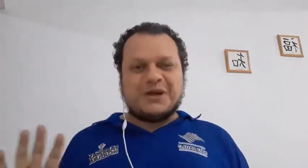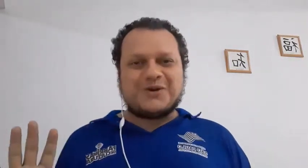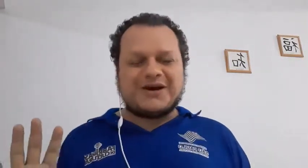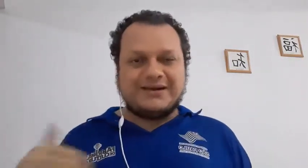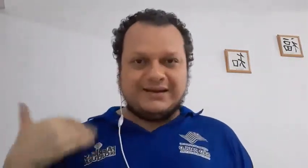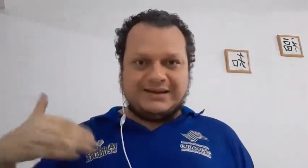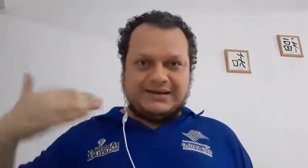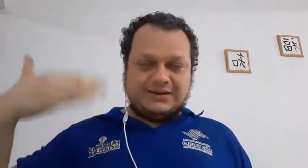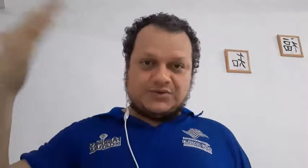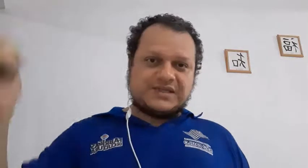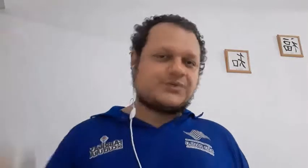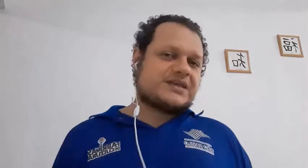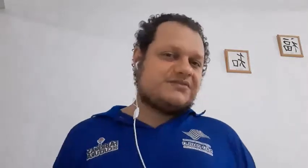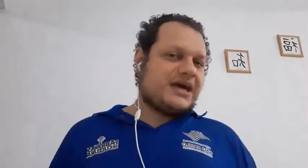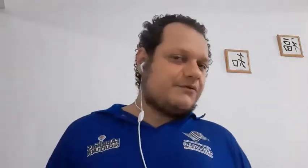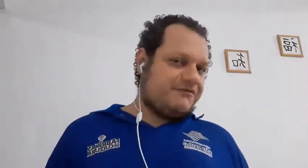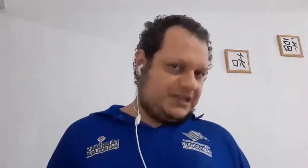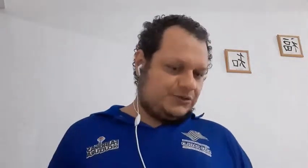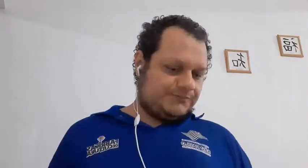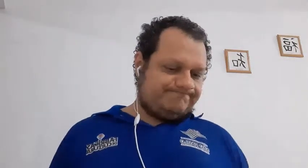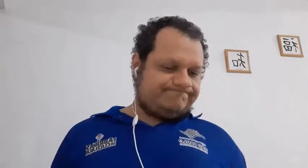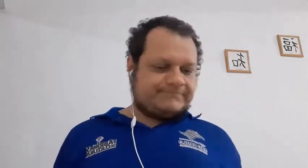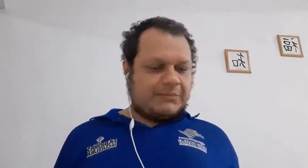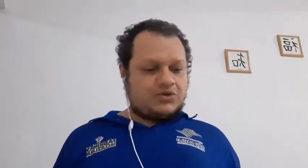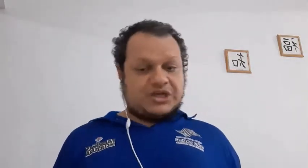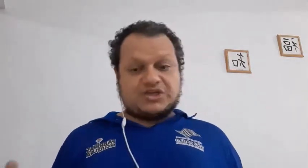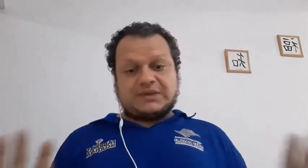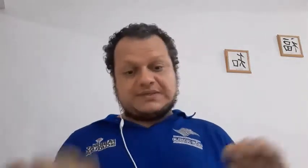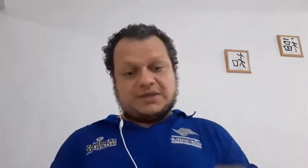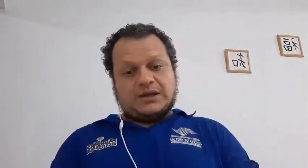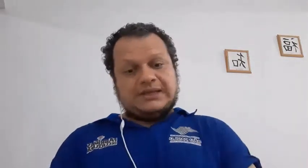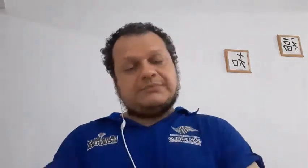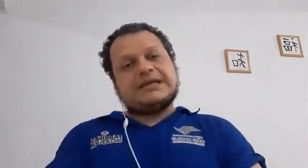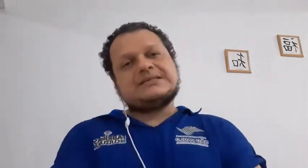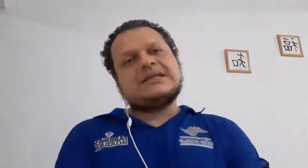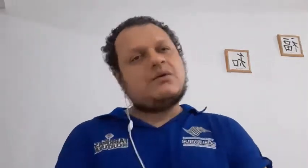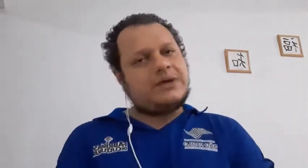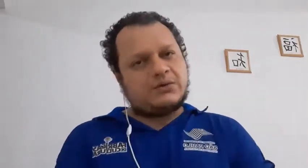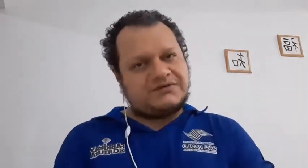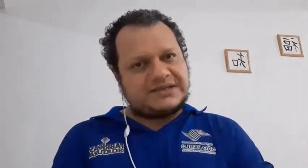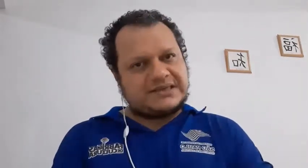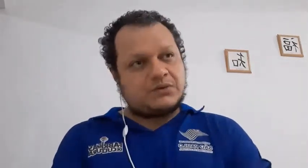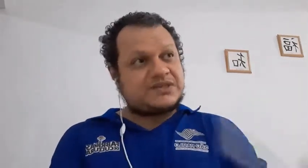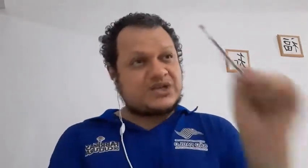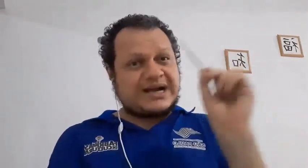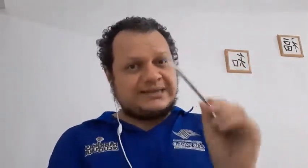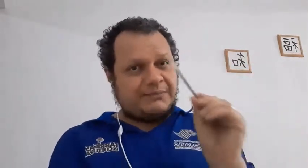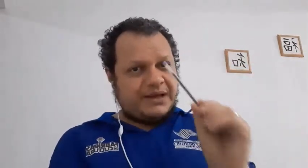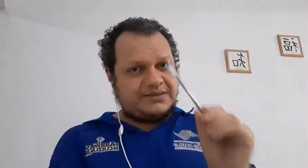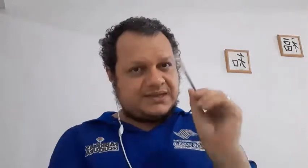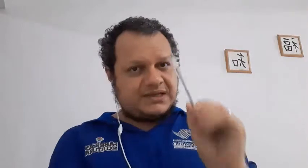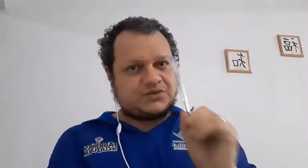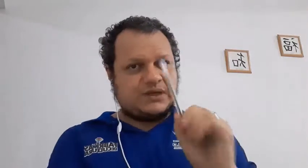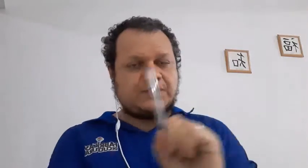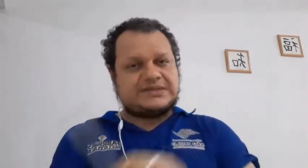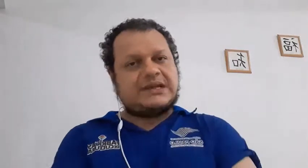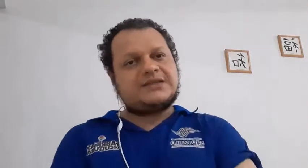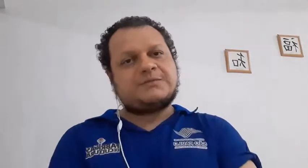melhor nos anos que vieram vindo. Tá bom, gente? Então assim, ó, Libras não é universal, ou seja, cada país tem a sua língua de sinais